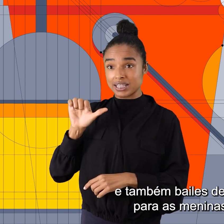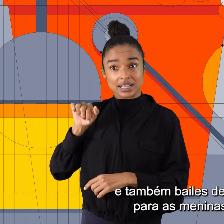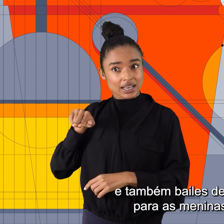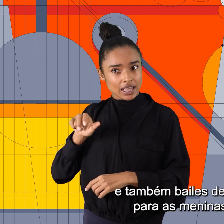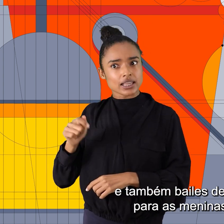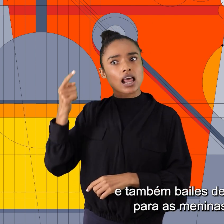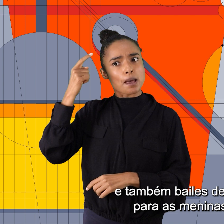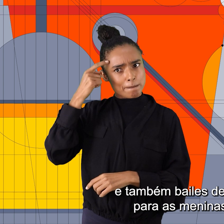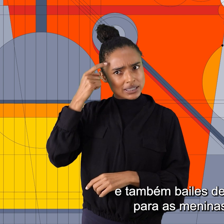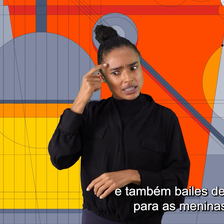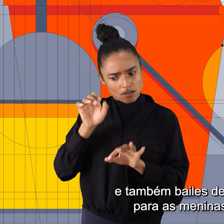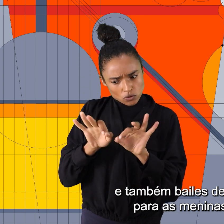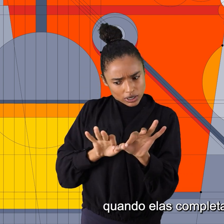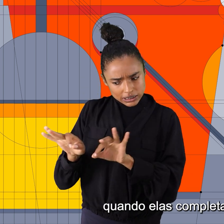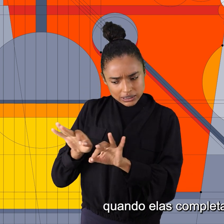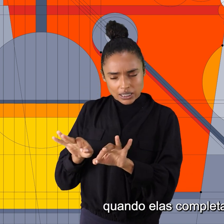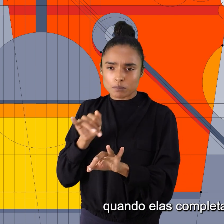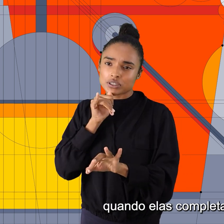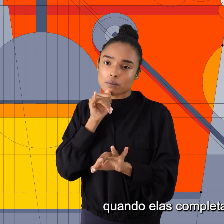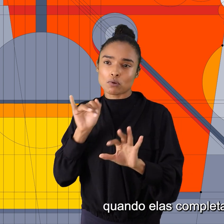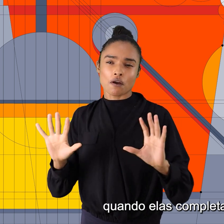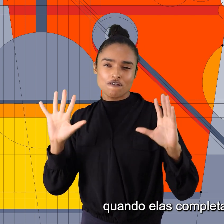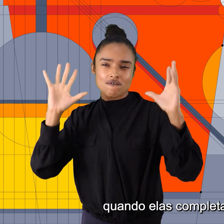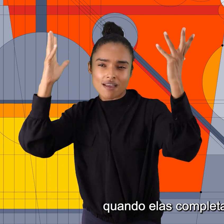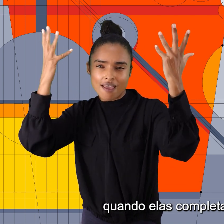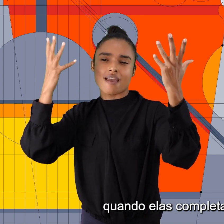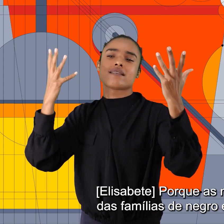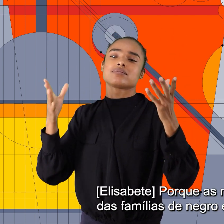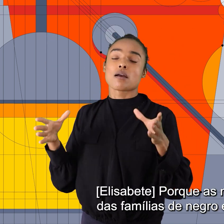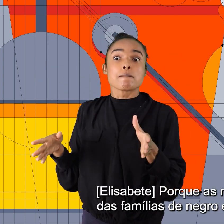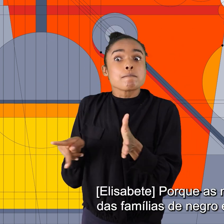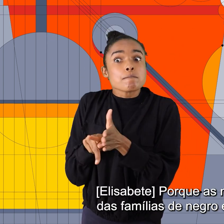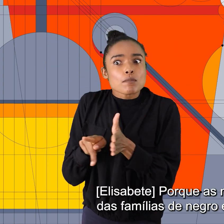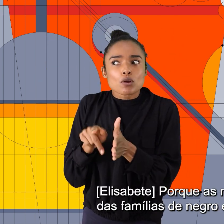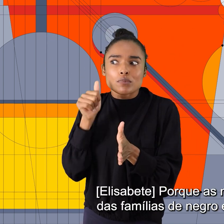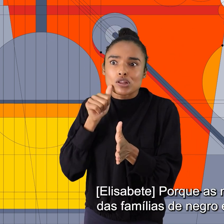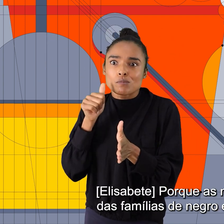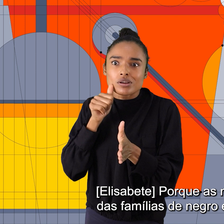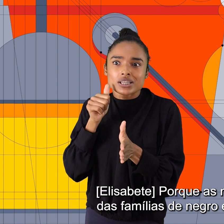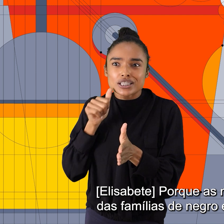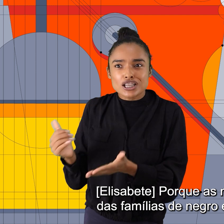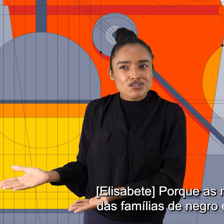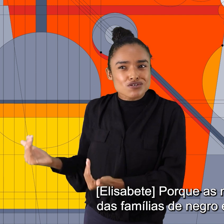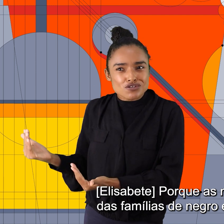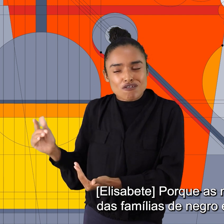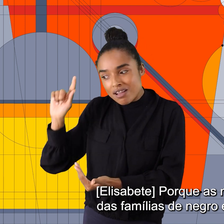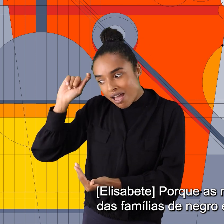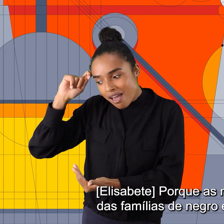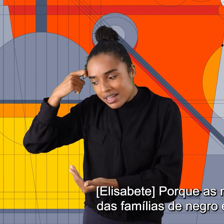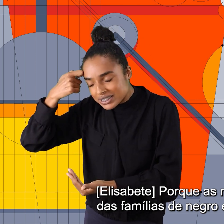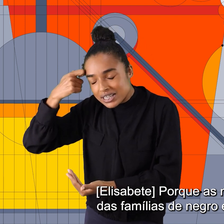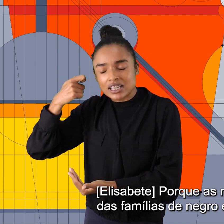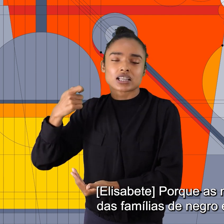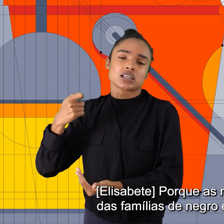bailes de debutantes para as meninas negras quando elas completavam 15 anos. Porque as meninas negras das famílias de